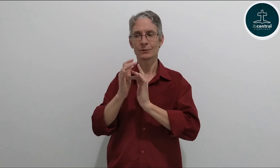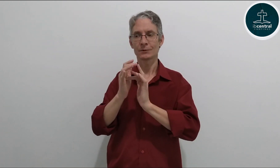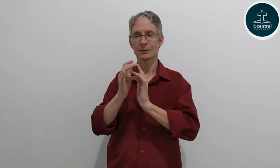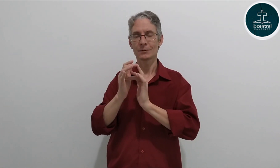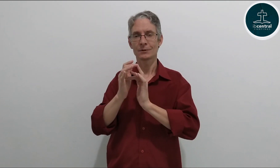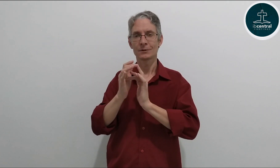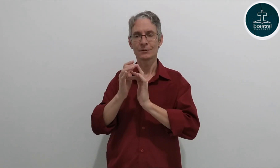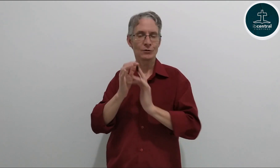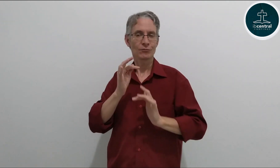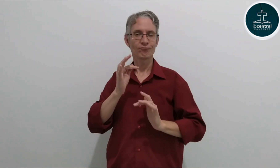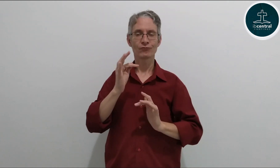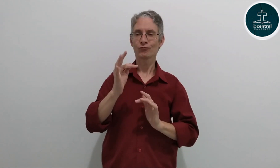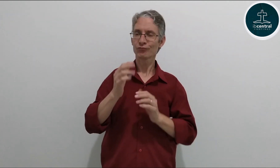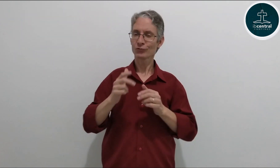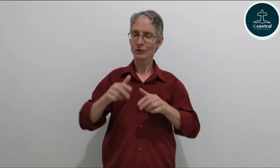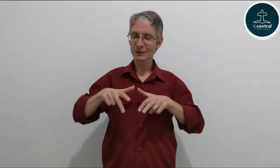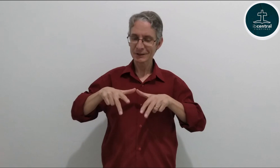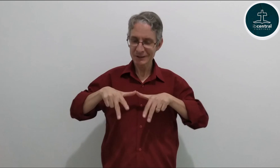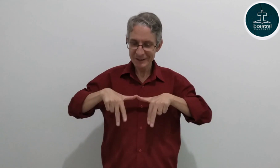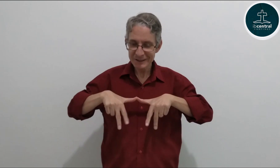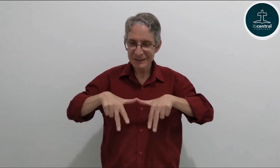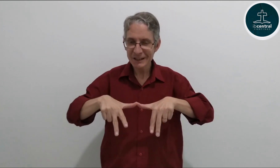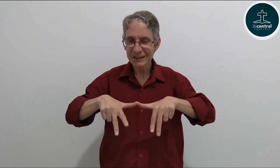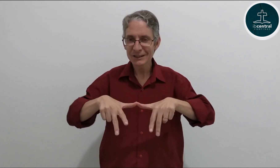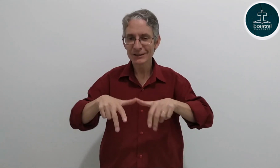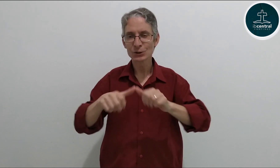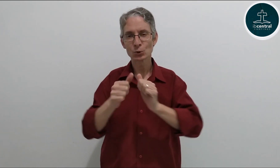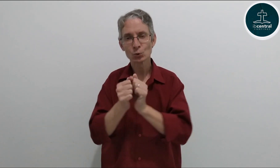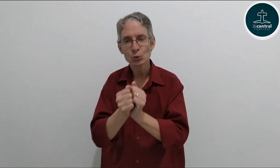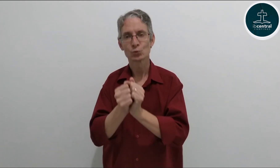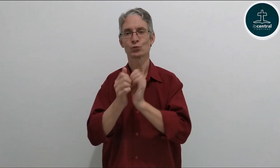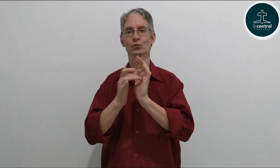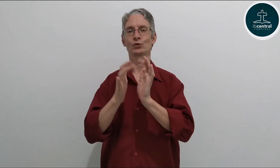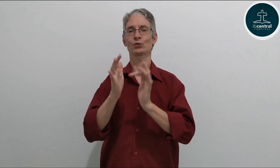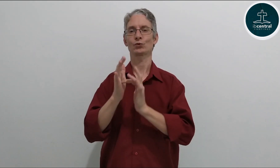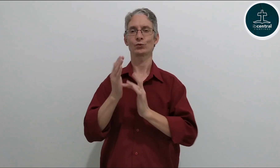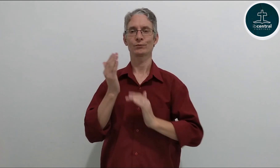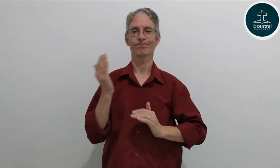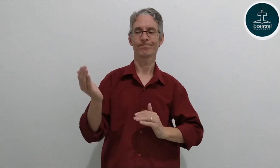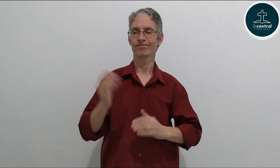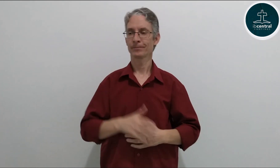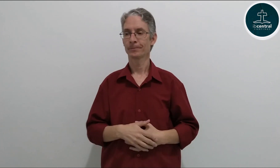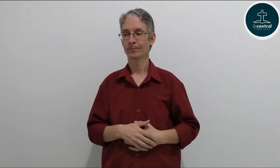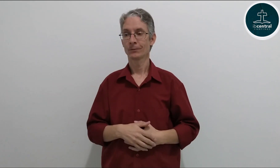Jesus. E andarmos com Ele.